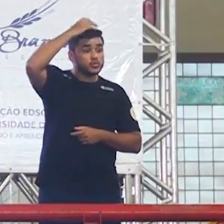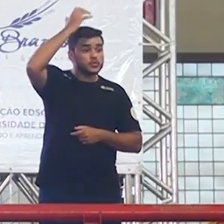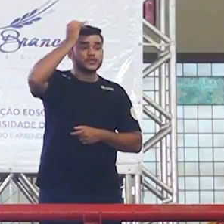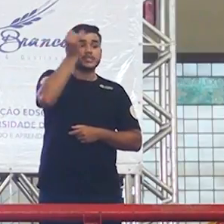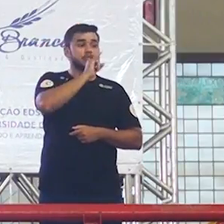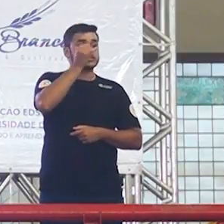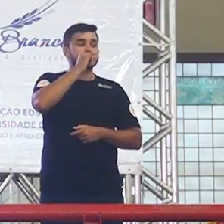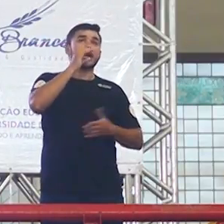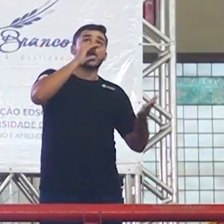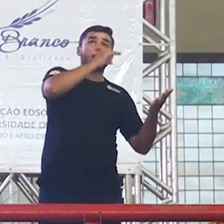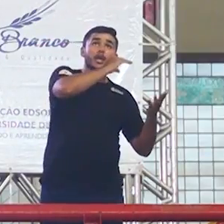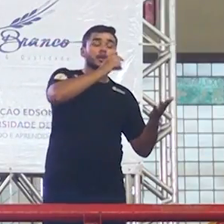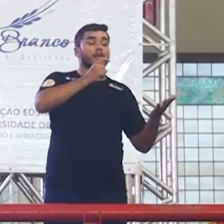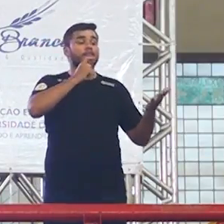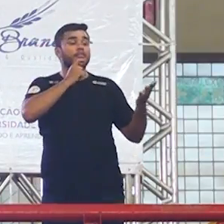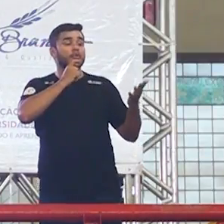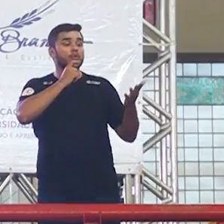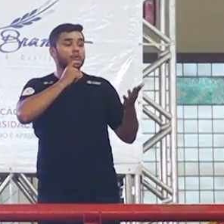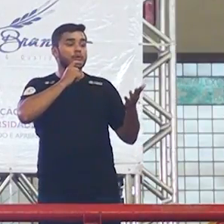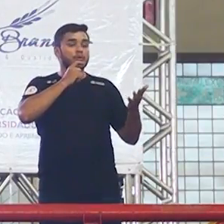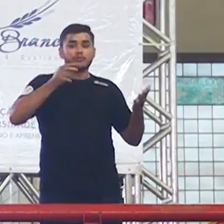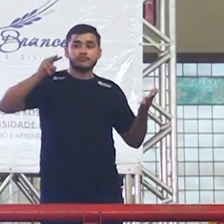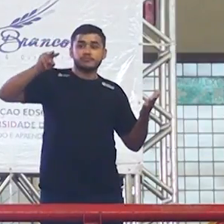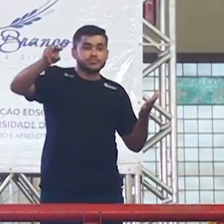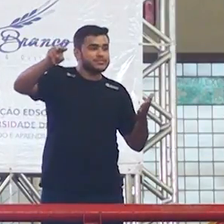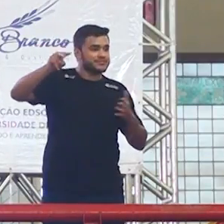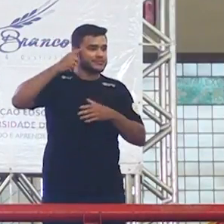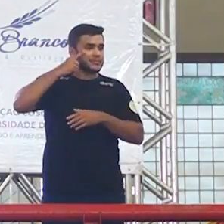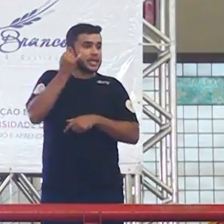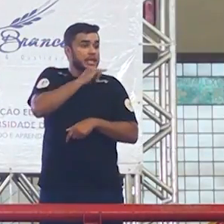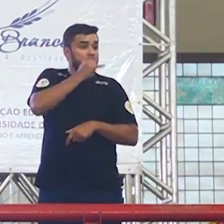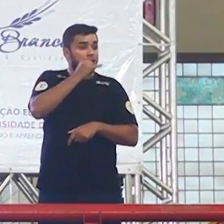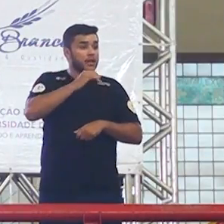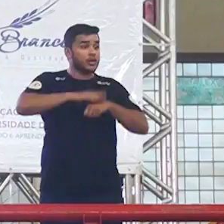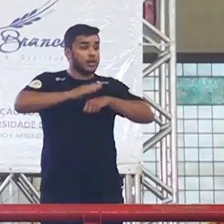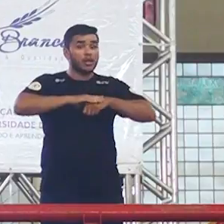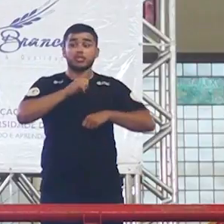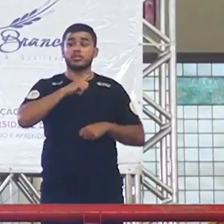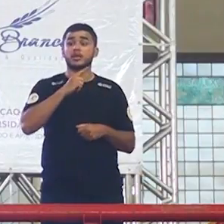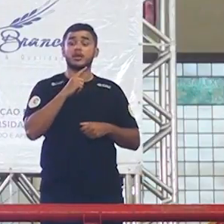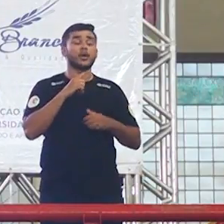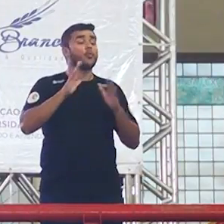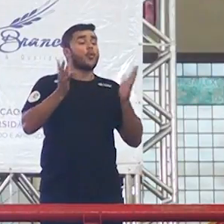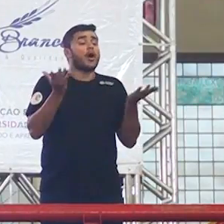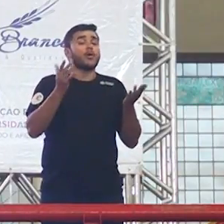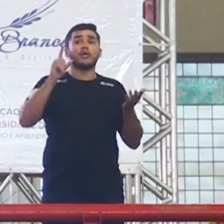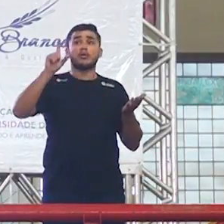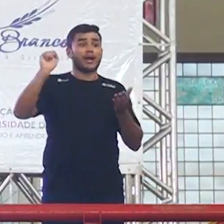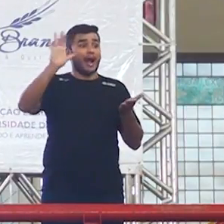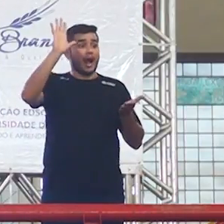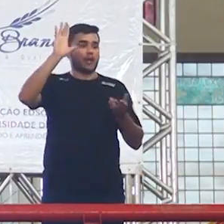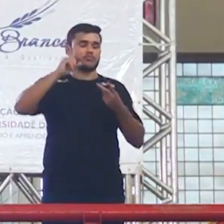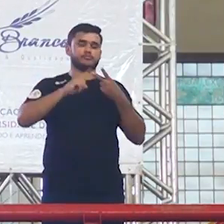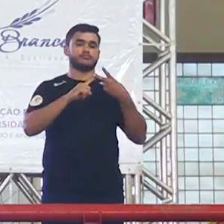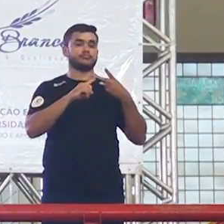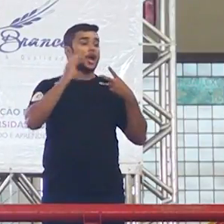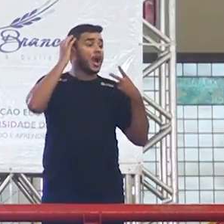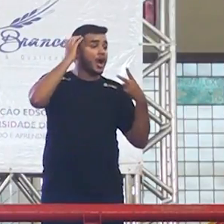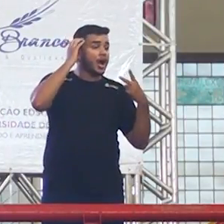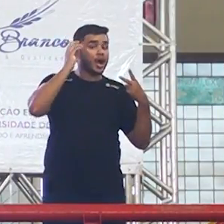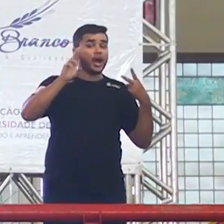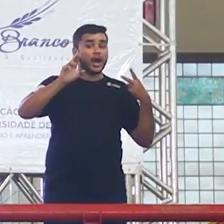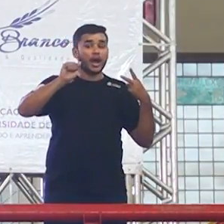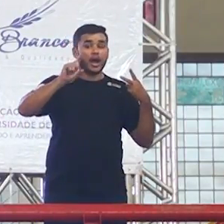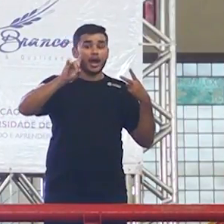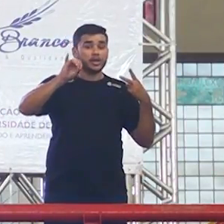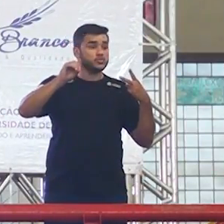elétrico? Maior potência. E qual que gasta menos energia? É o rádio. Gasta menos do que uma